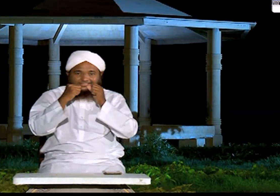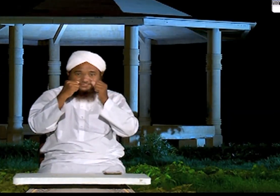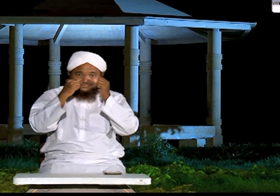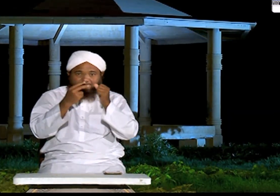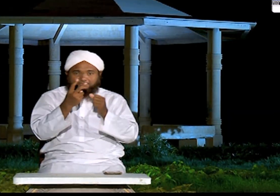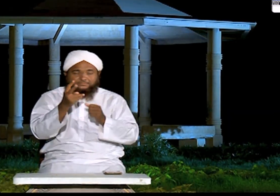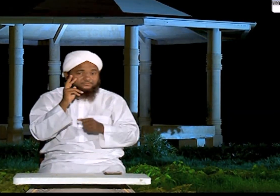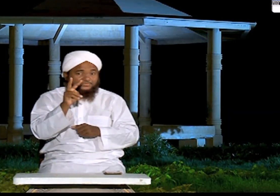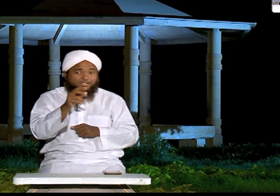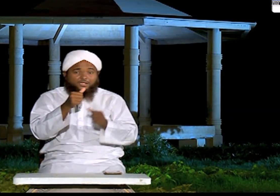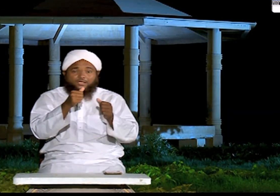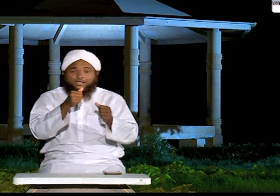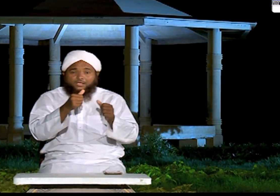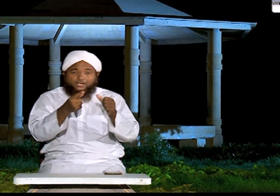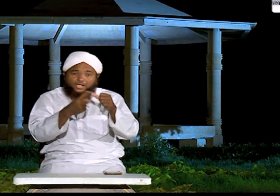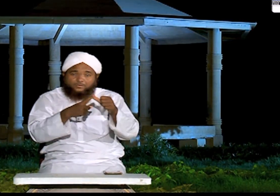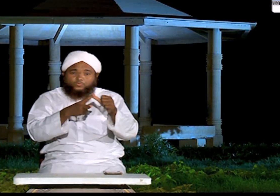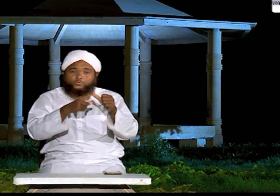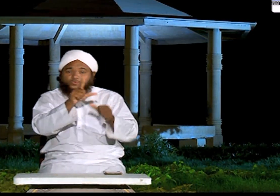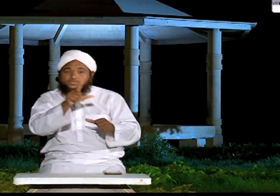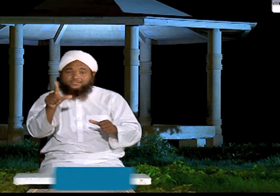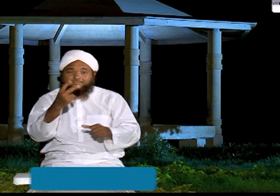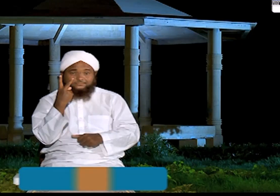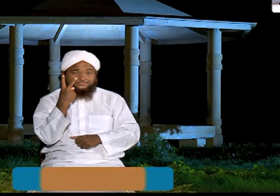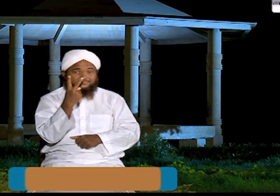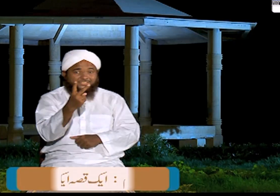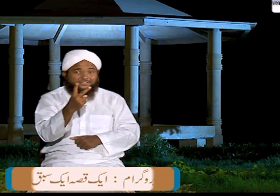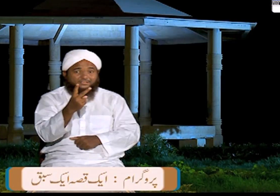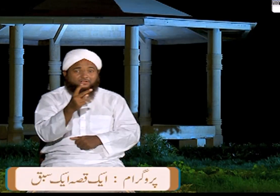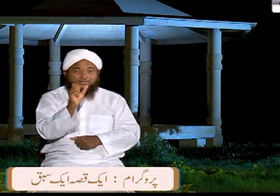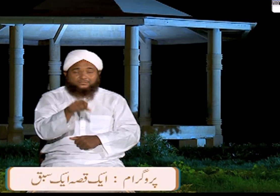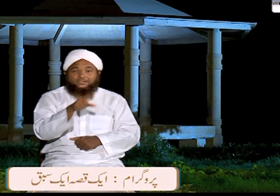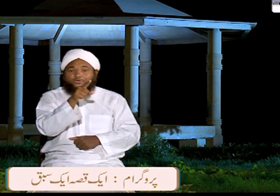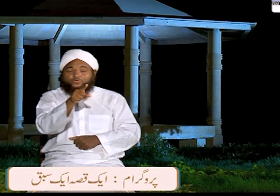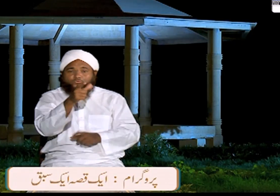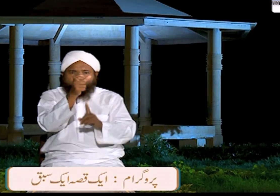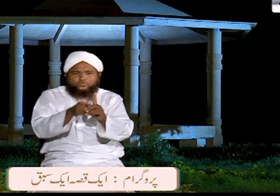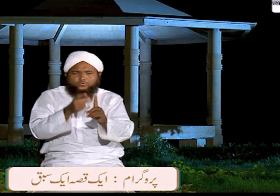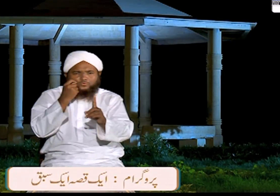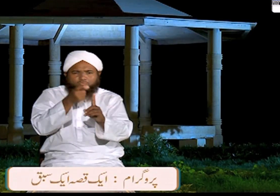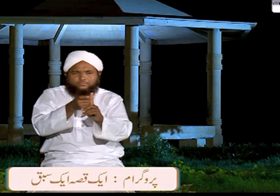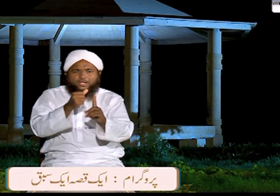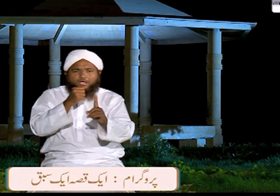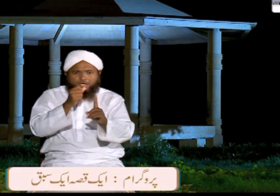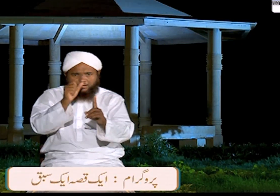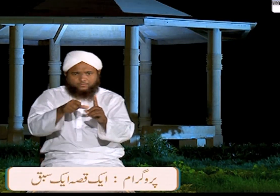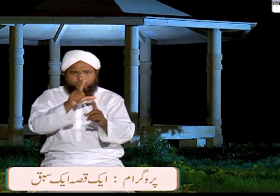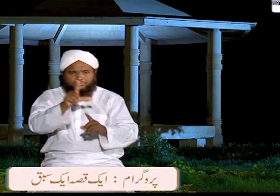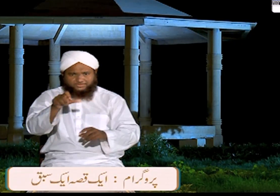لیلہ انساری کو دیکھا تو پکارا انت ابو لیلہ یعنی تم ابو لیلہ ہو ارز کی جی ہاں یہ سن